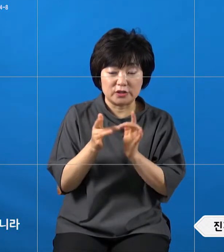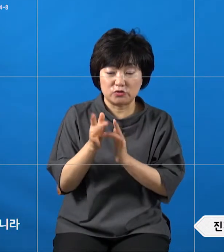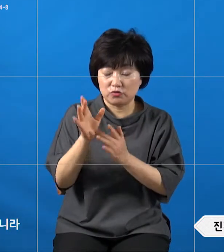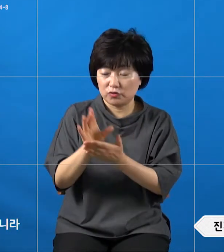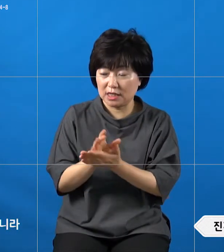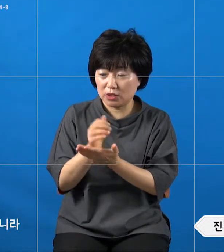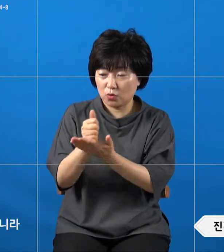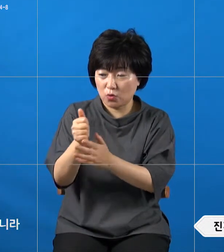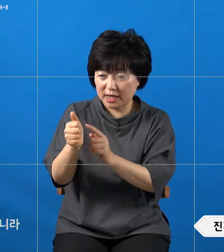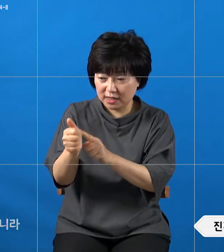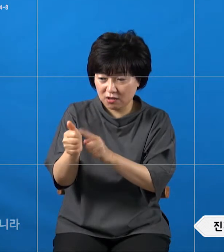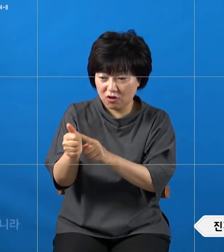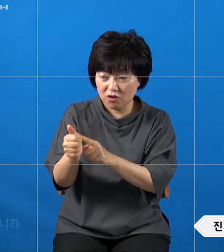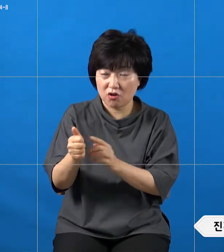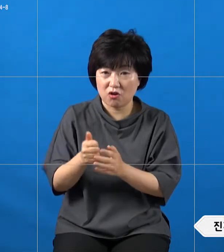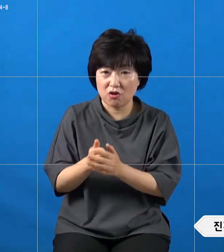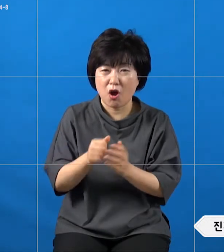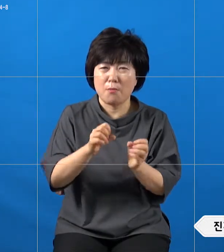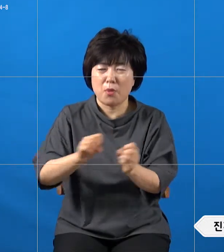예수 그리스도께서